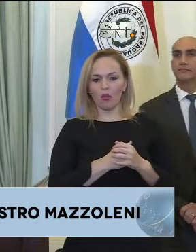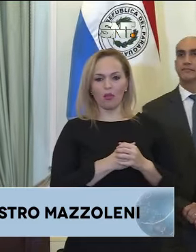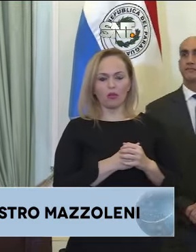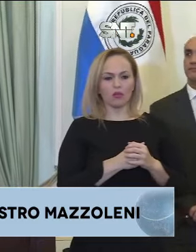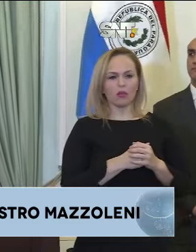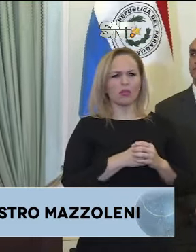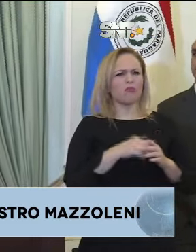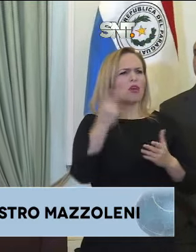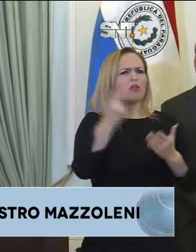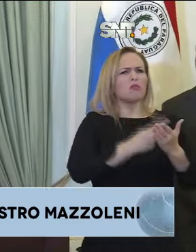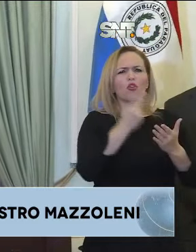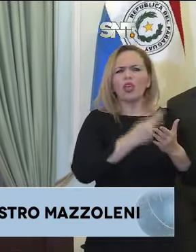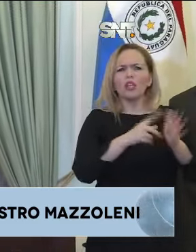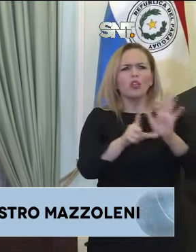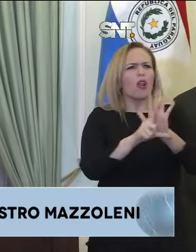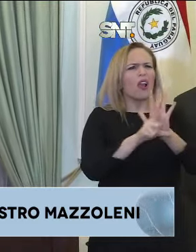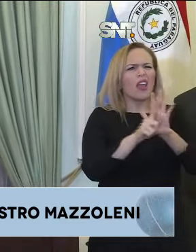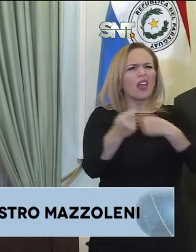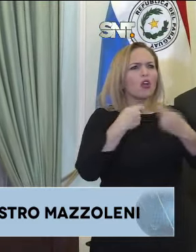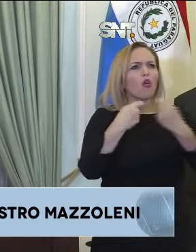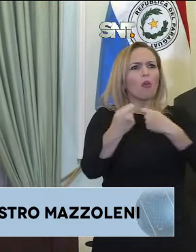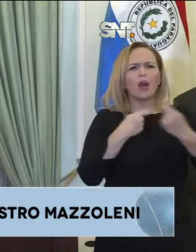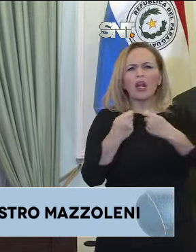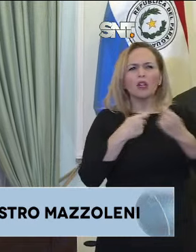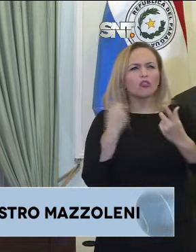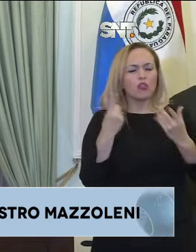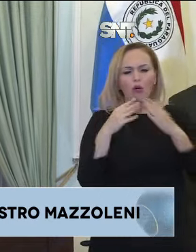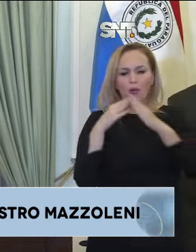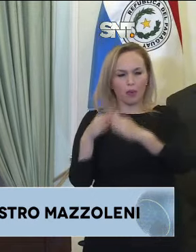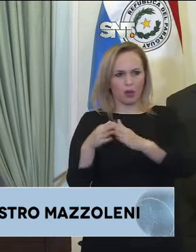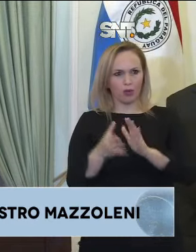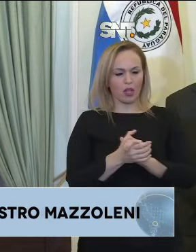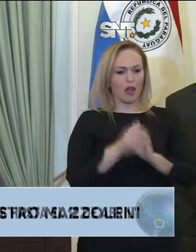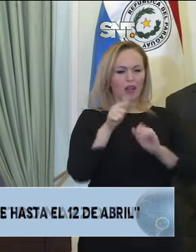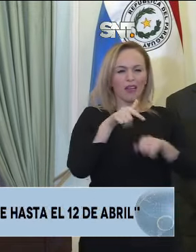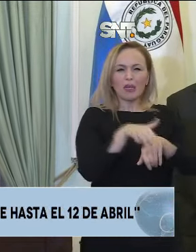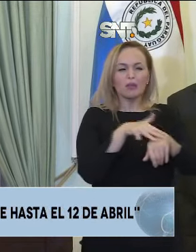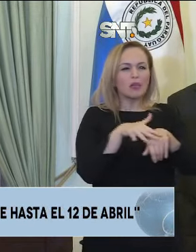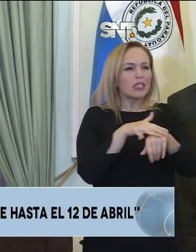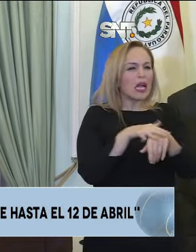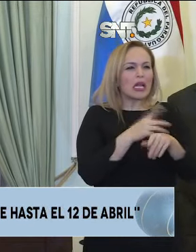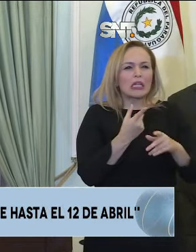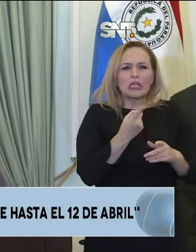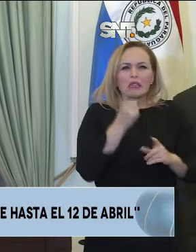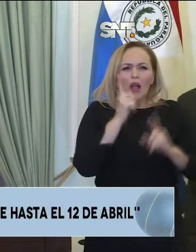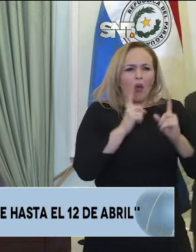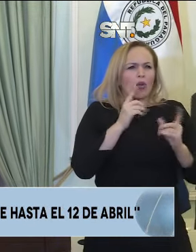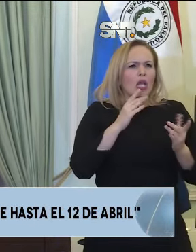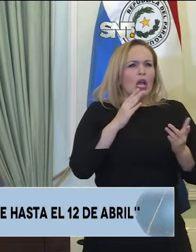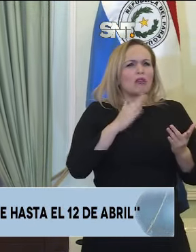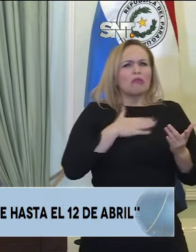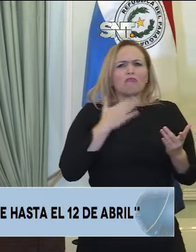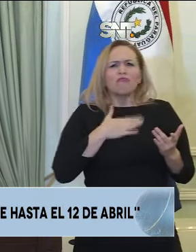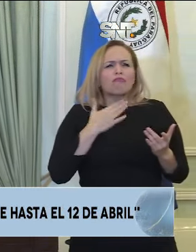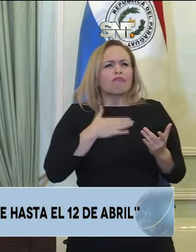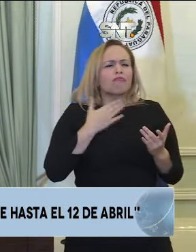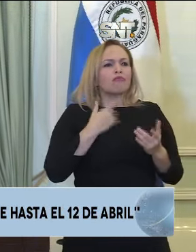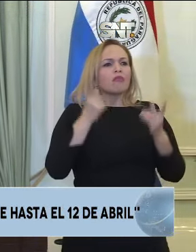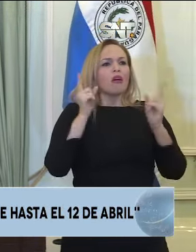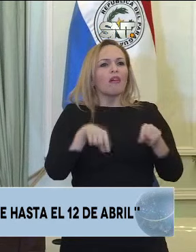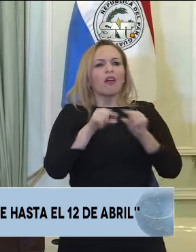de ley específico, no sé si es relacionado al comercio o demás. Y precisamente sobre ese punto, ministra, una queja generalizada de los consumidores